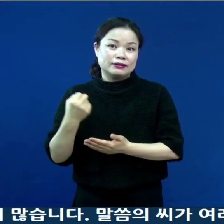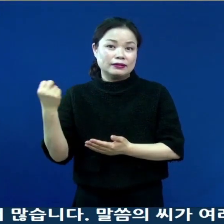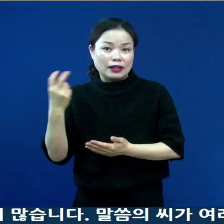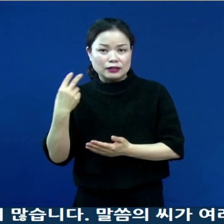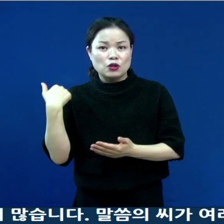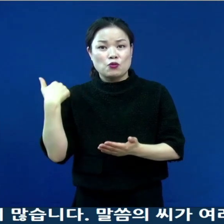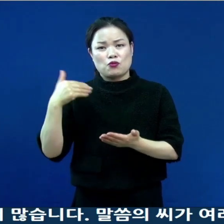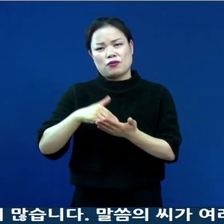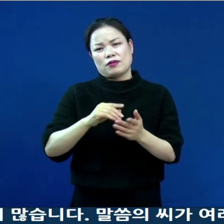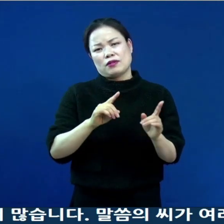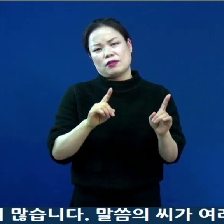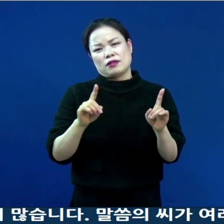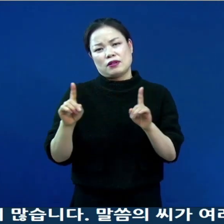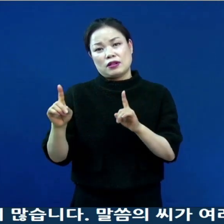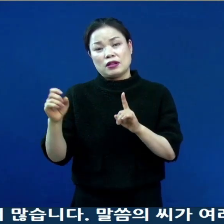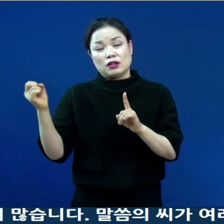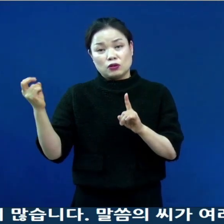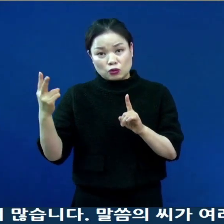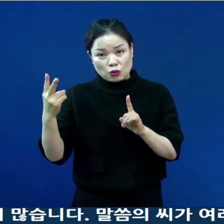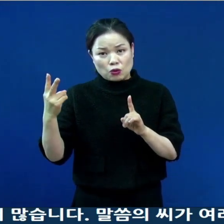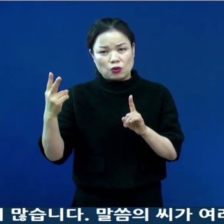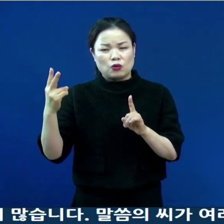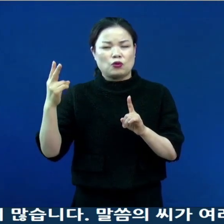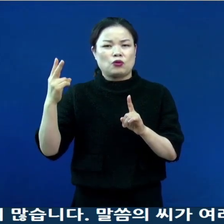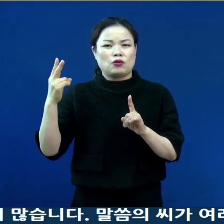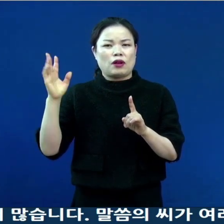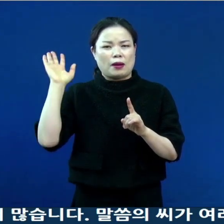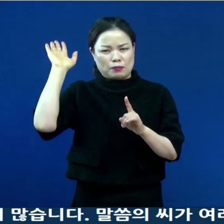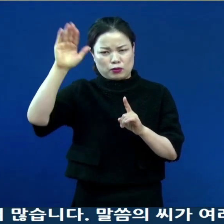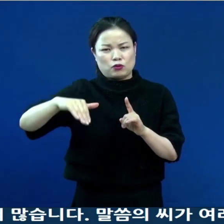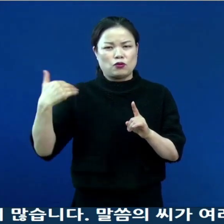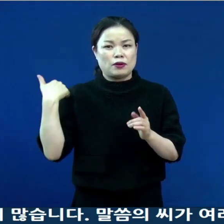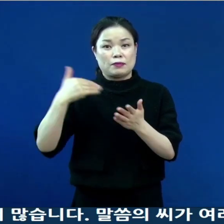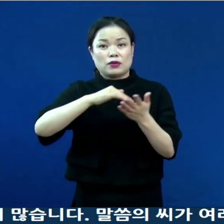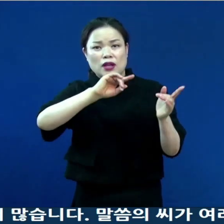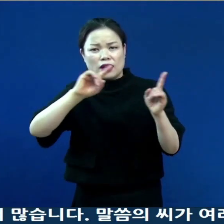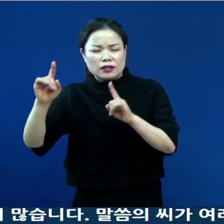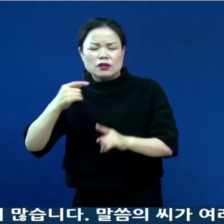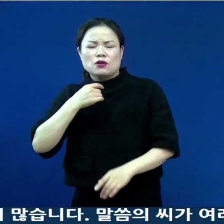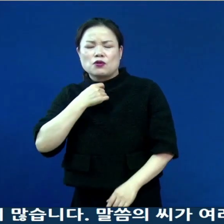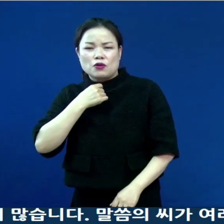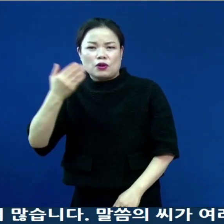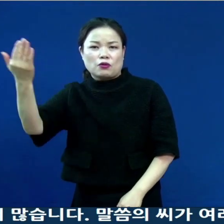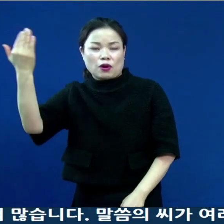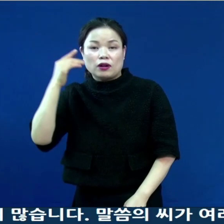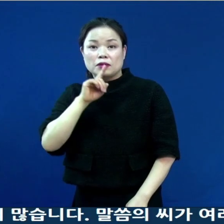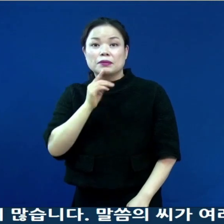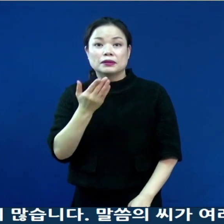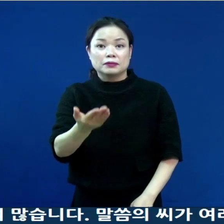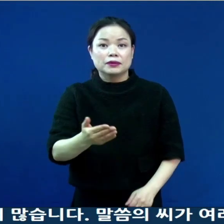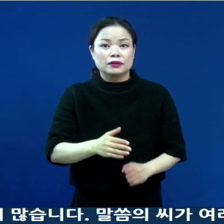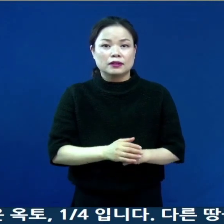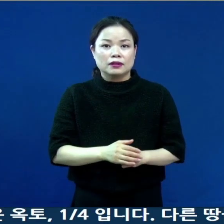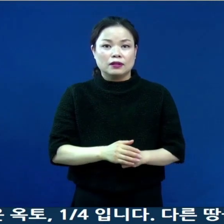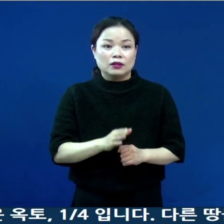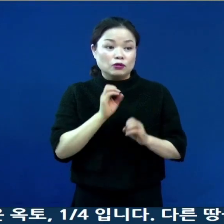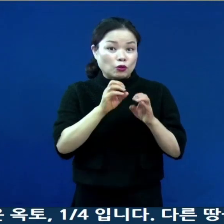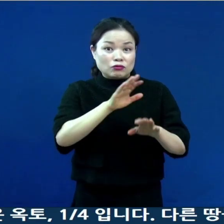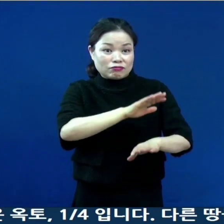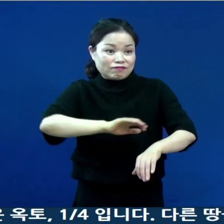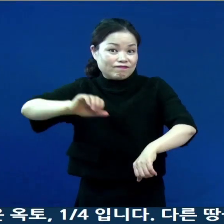될, 또다시 일어나야 될 미래형이 되기를 바라는 마음으로 과거형을 얘기합니다. 전도 참 잘